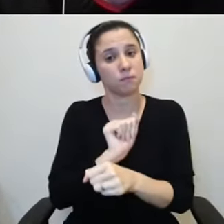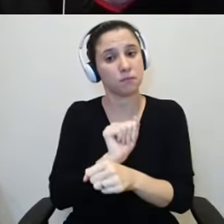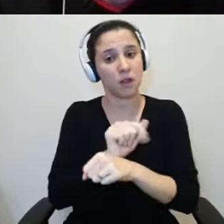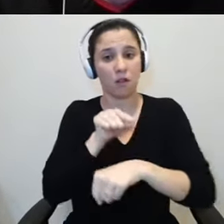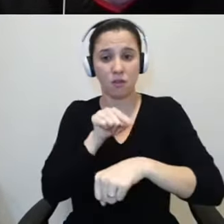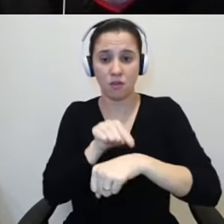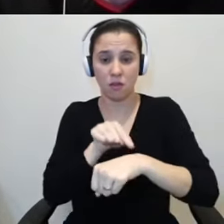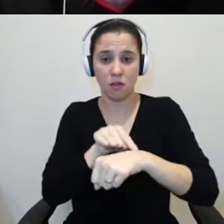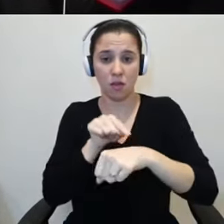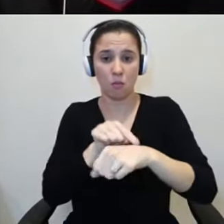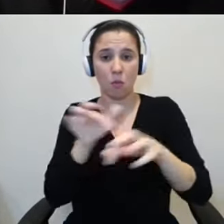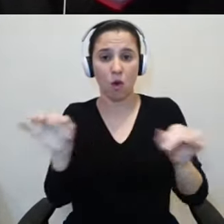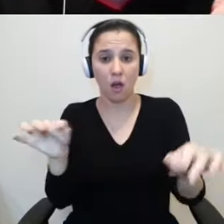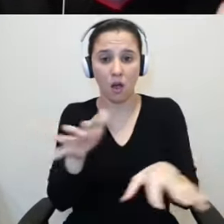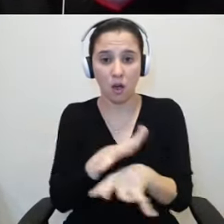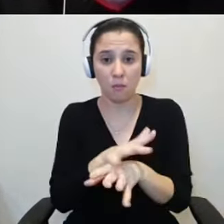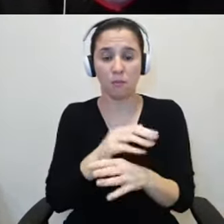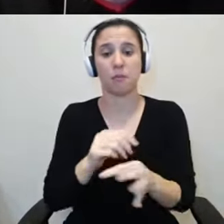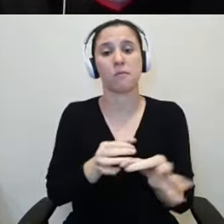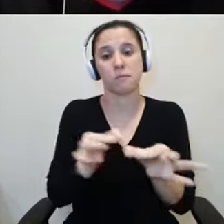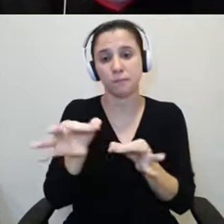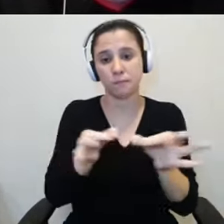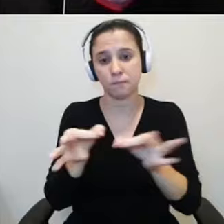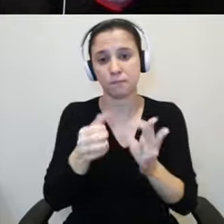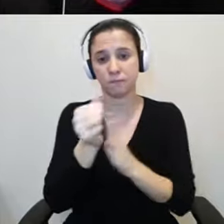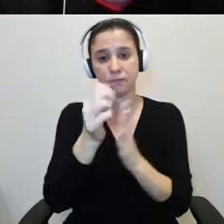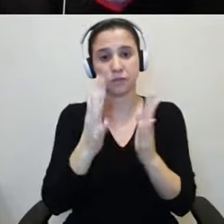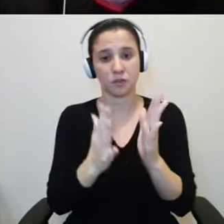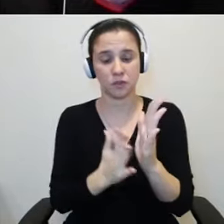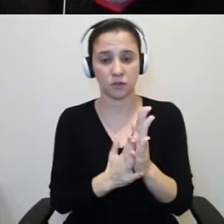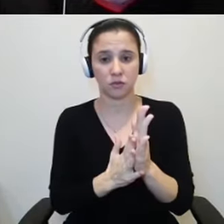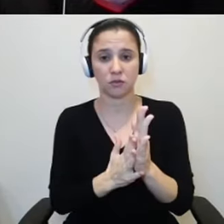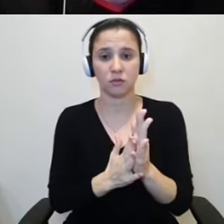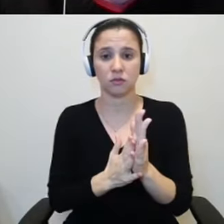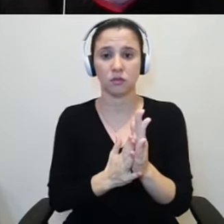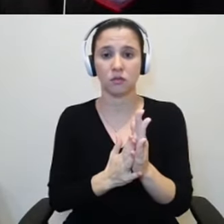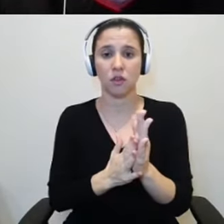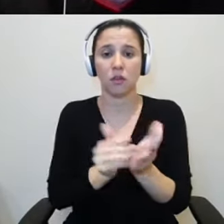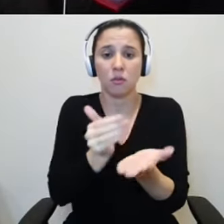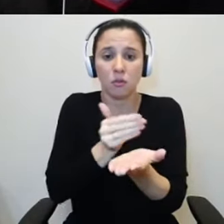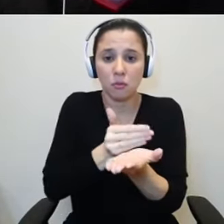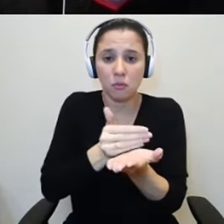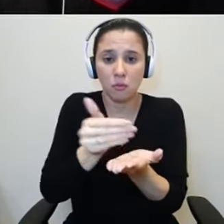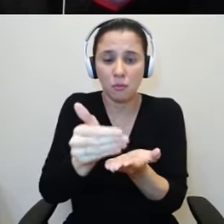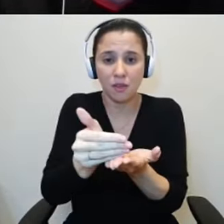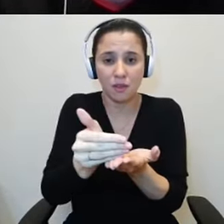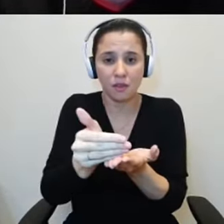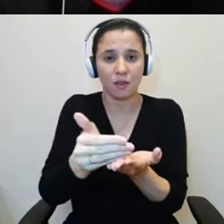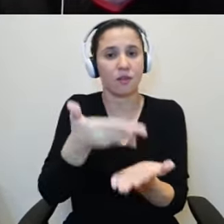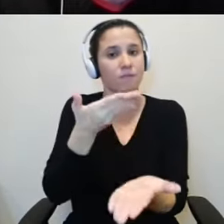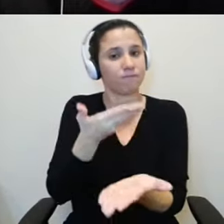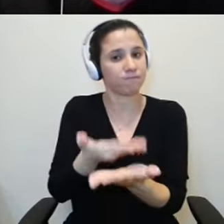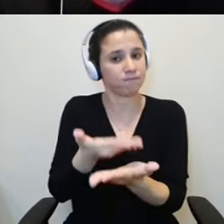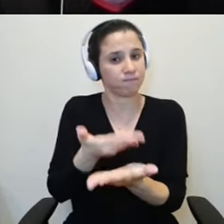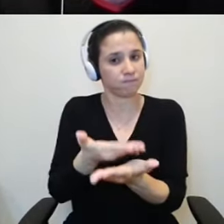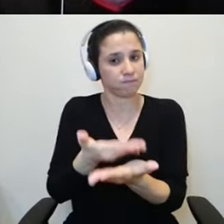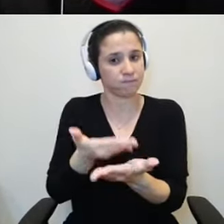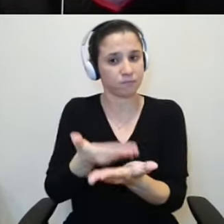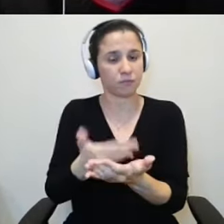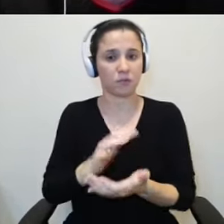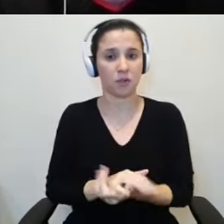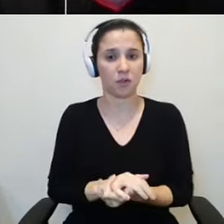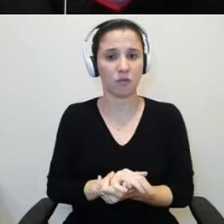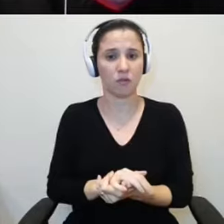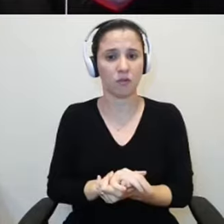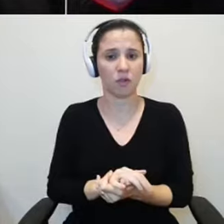plano de atividades, a gente faça o início das aulas. E o prazo que foi pedido foi um